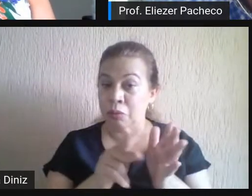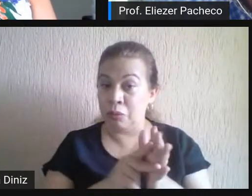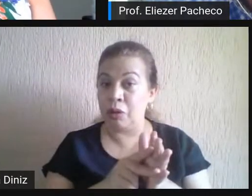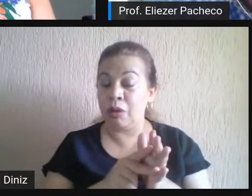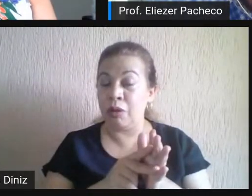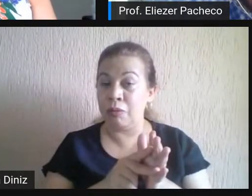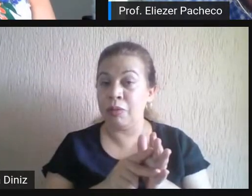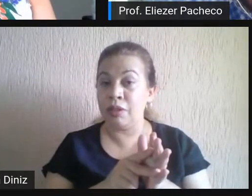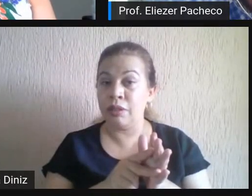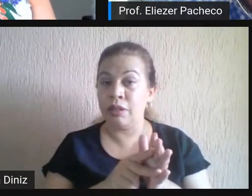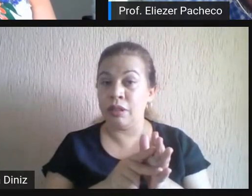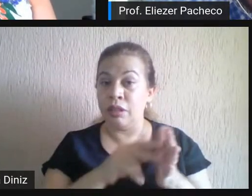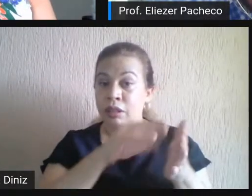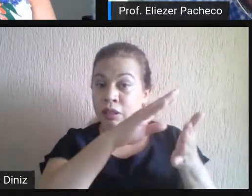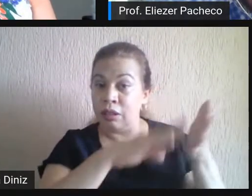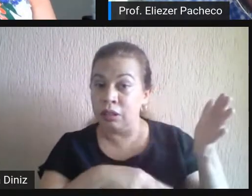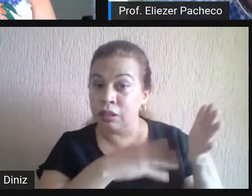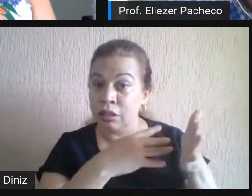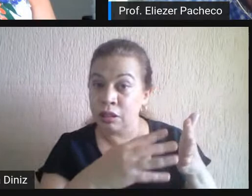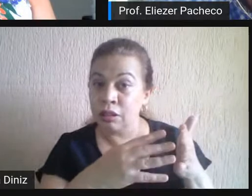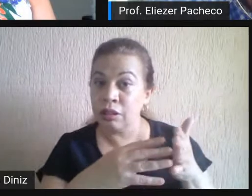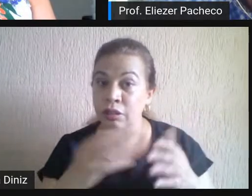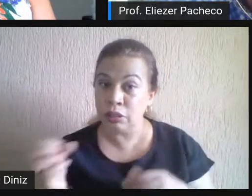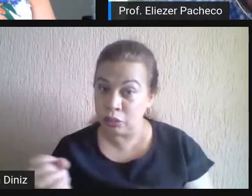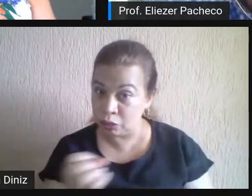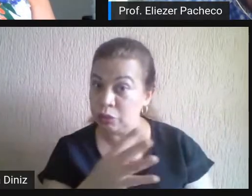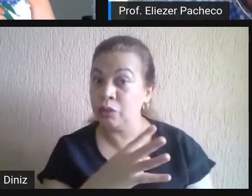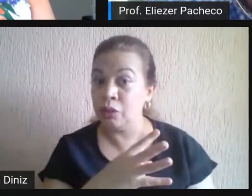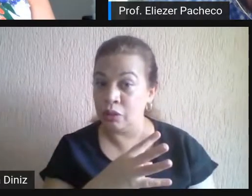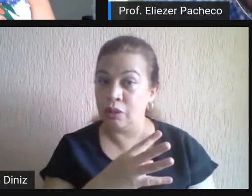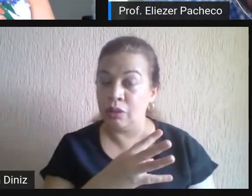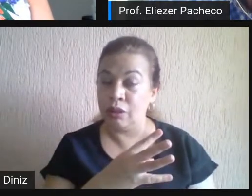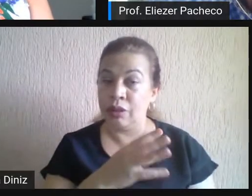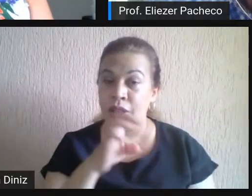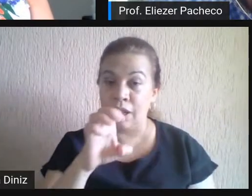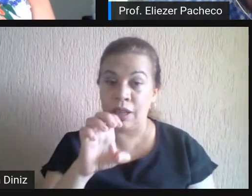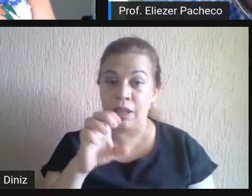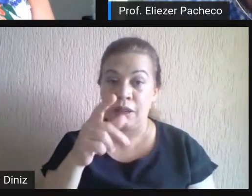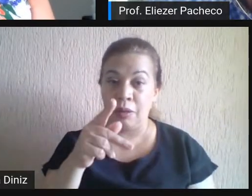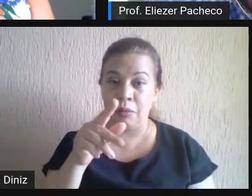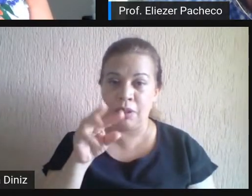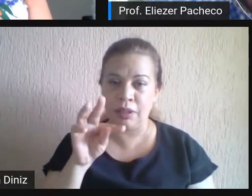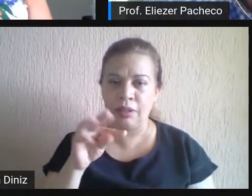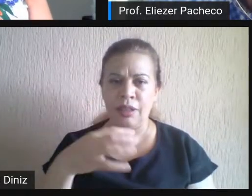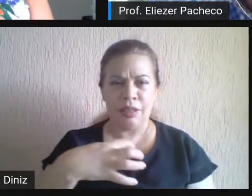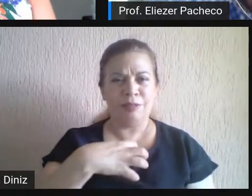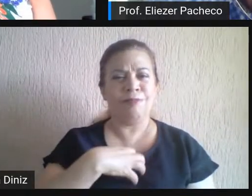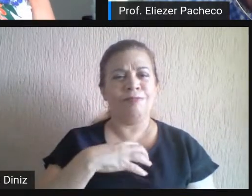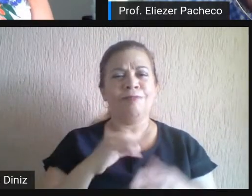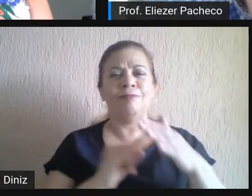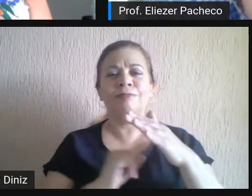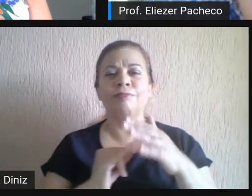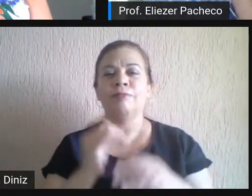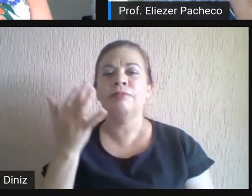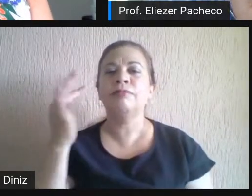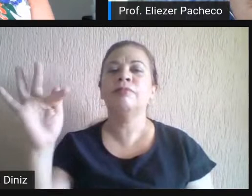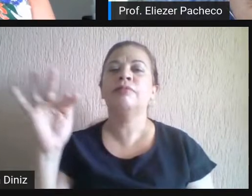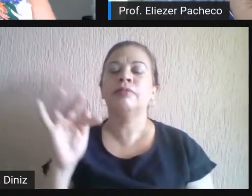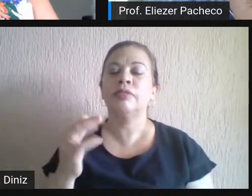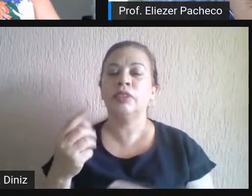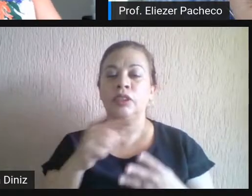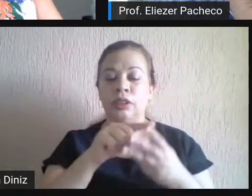as novas diretrizes curriculares da EPT impactam os institutos federais? Essas três